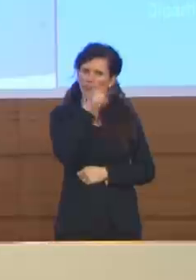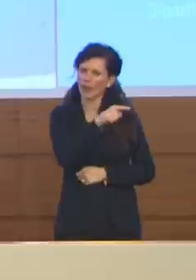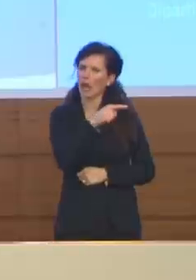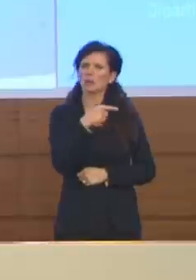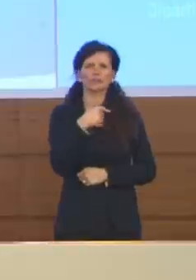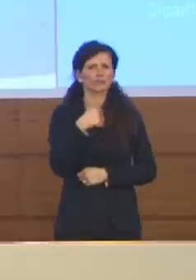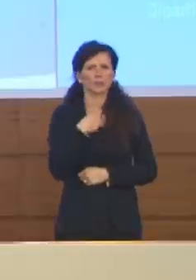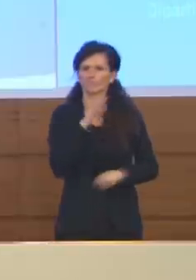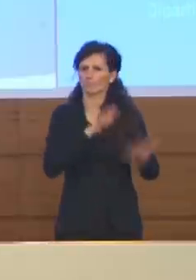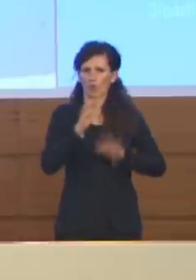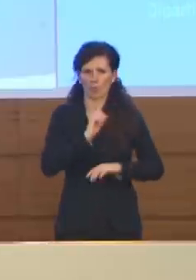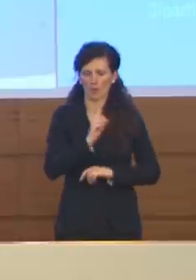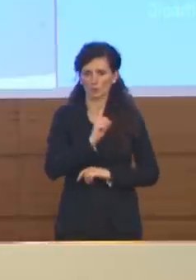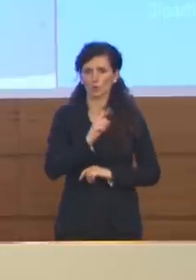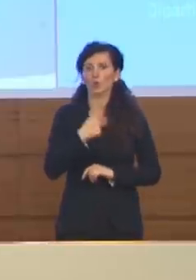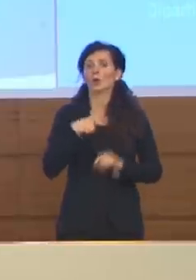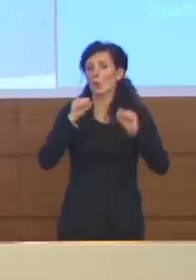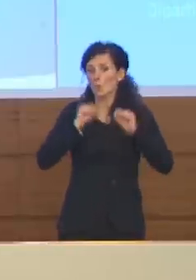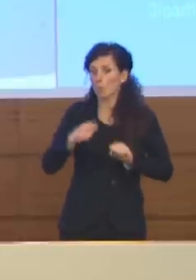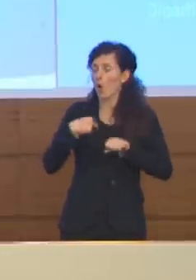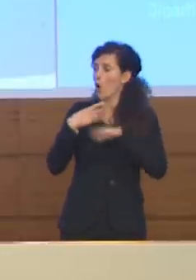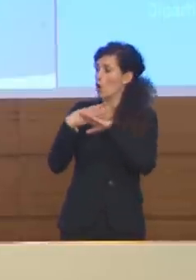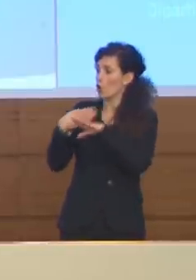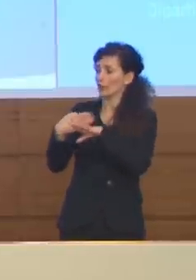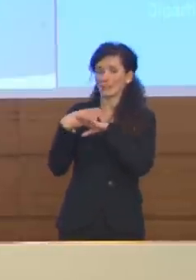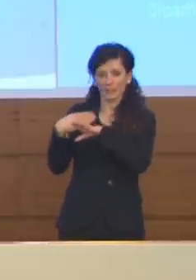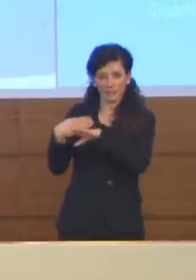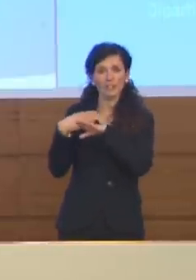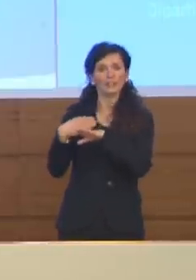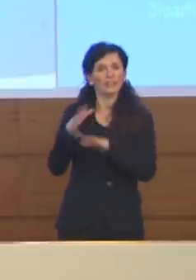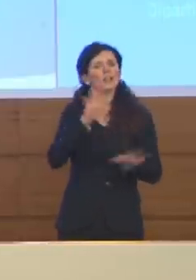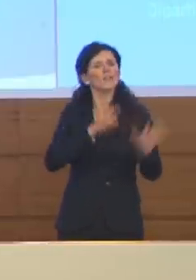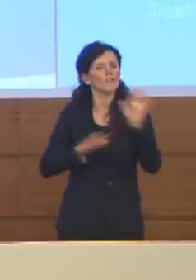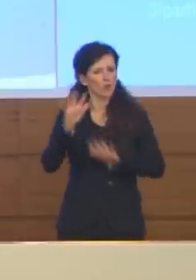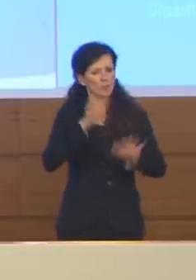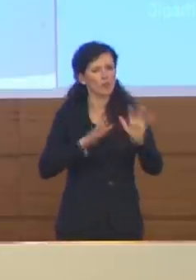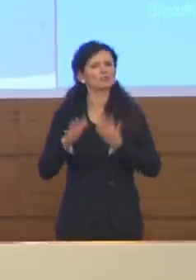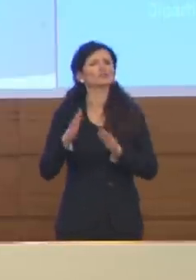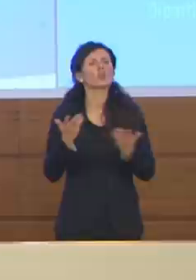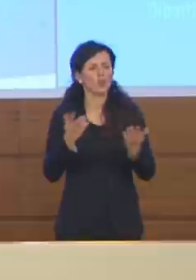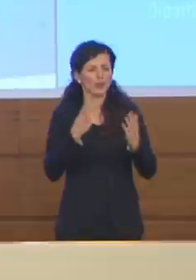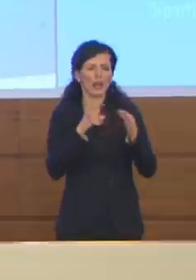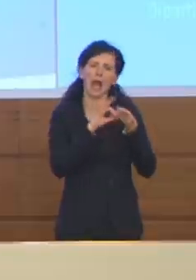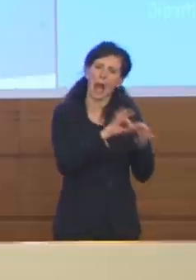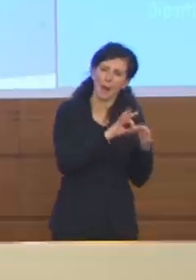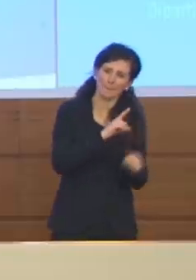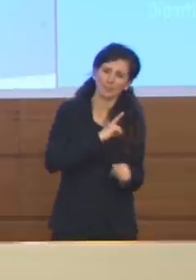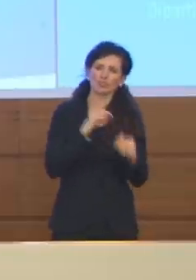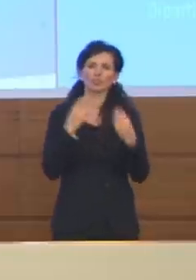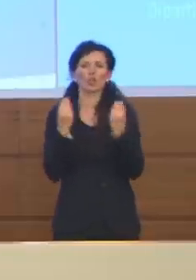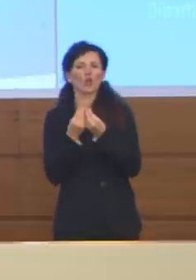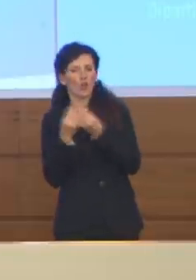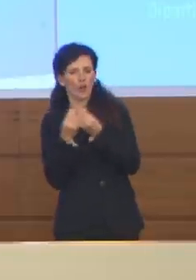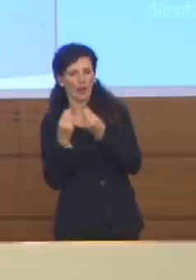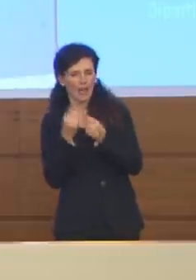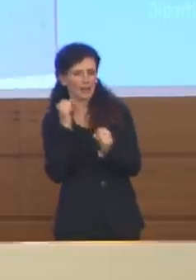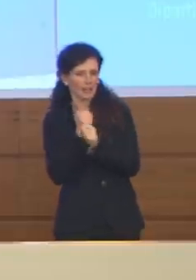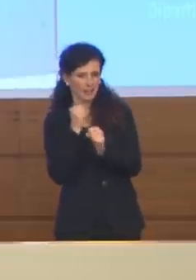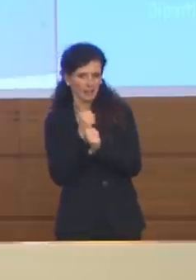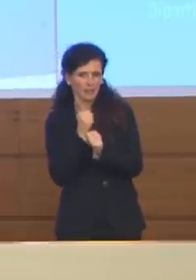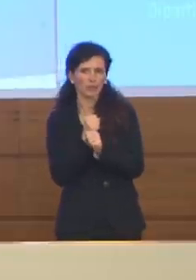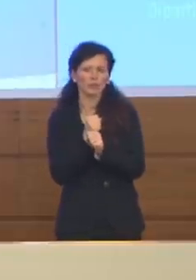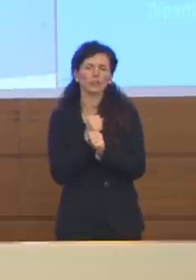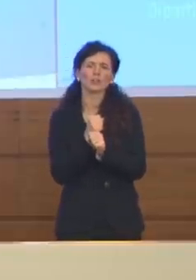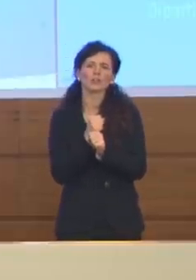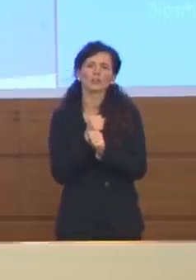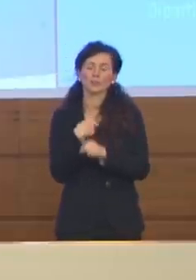condividere con lei un'informazione che i miei amici e colleghi sottolinea che prima